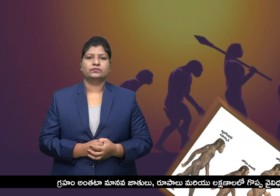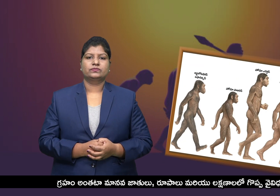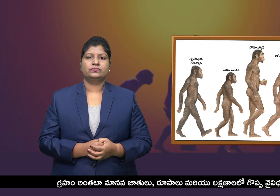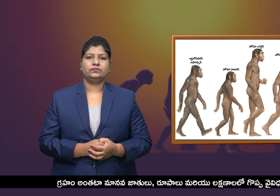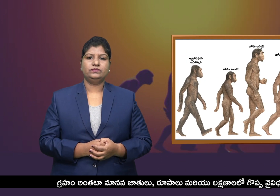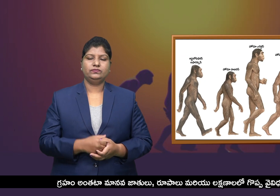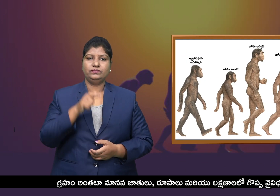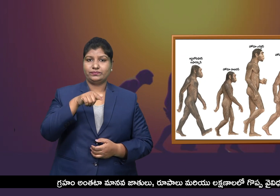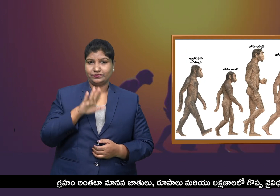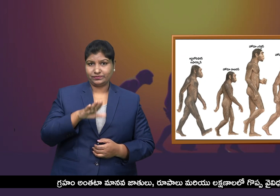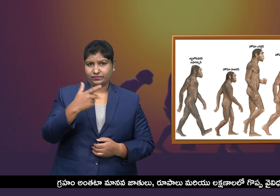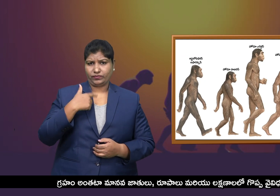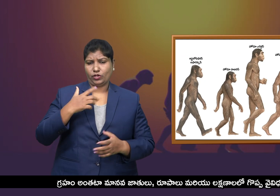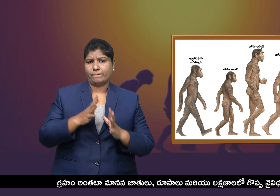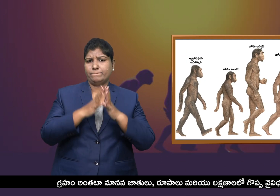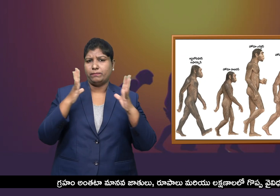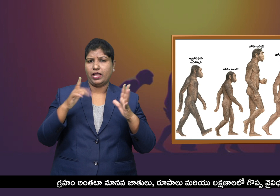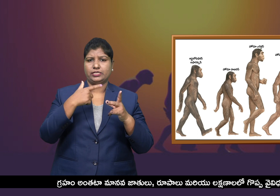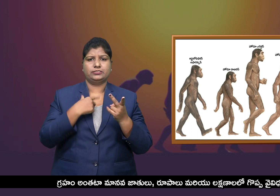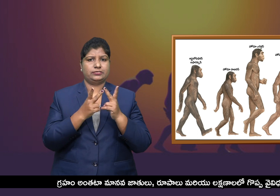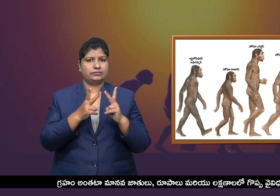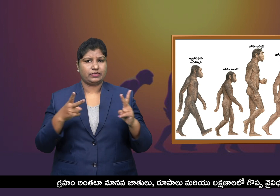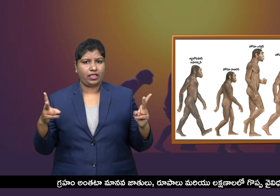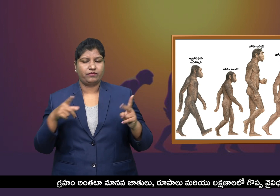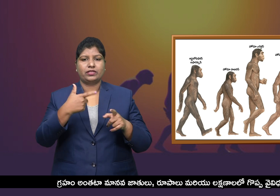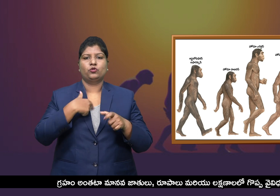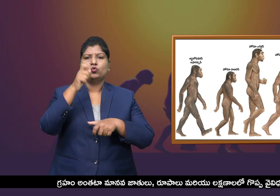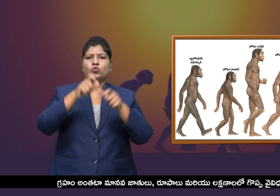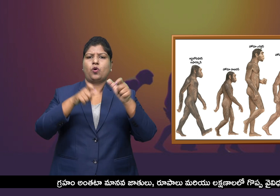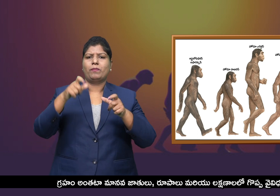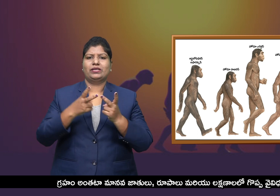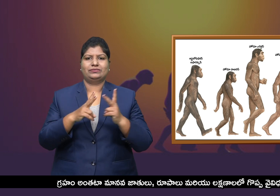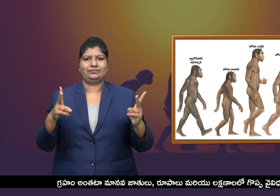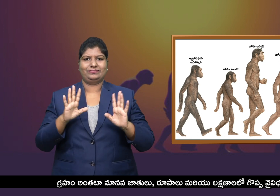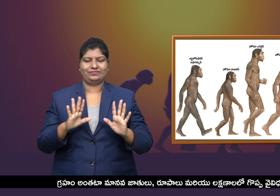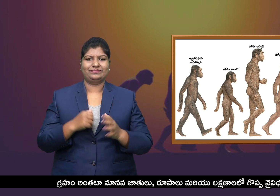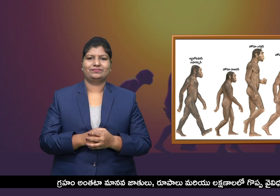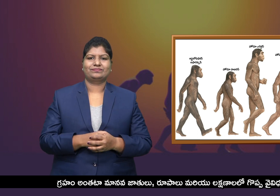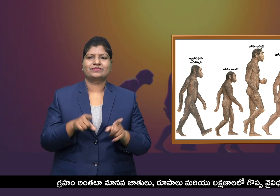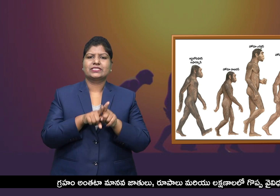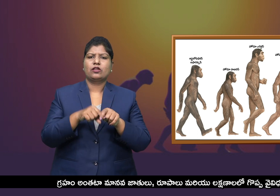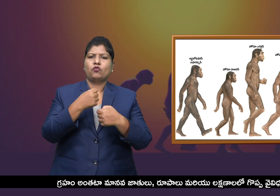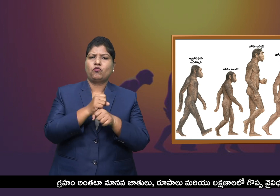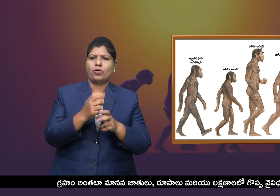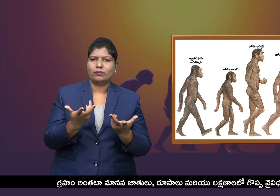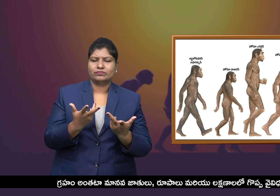గ్రహం అంతటా మానవజాతులు, రూపాలు మరియు లక్షణాలలో గొప్ప వైవిధ్యం ఉంది.